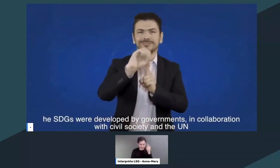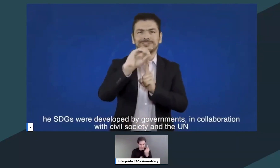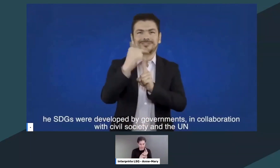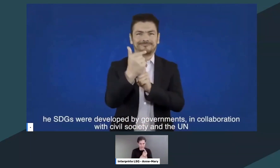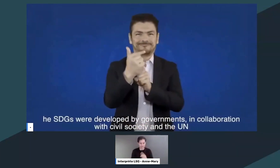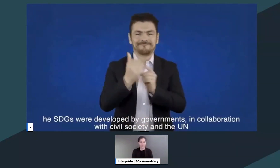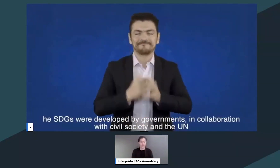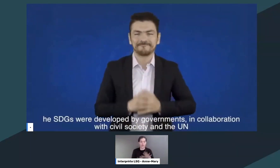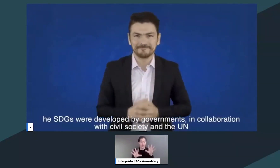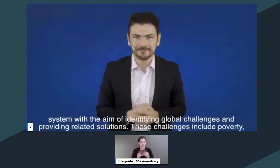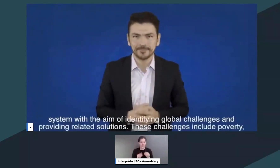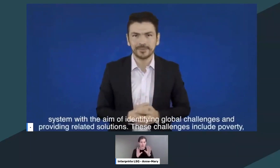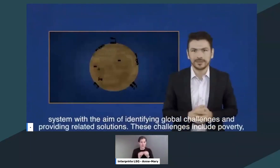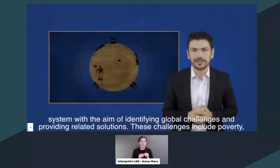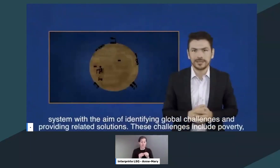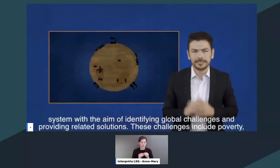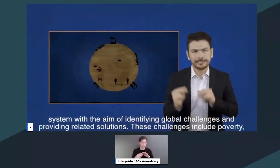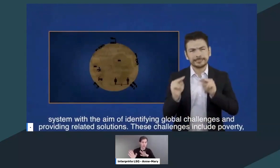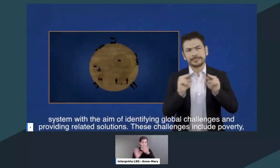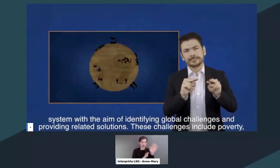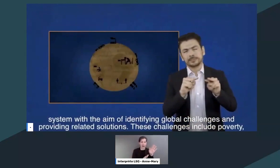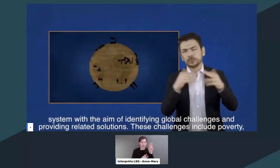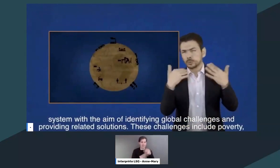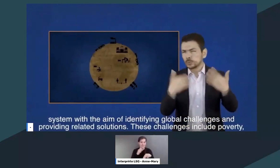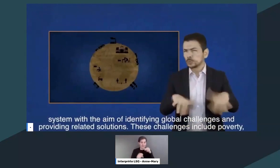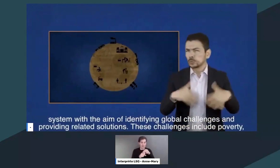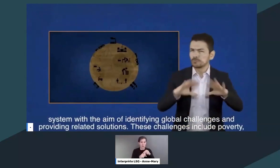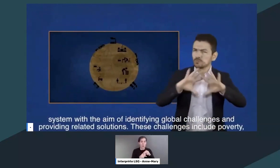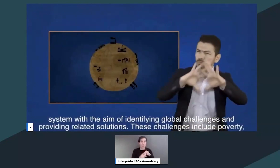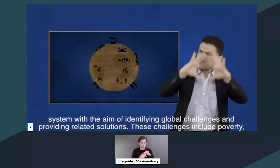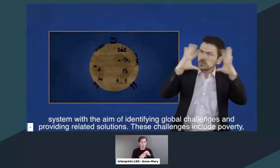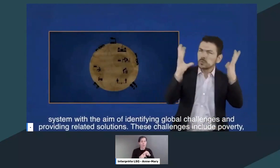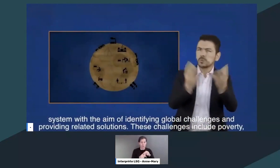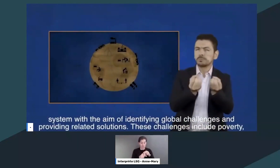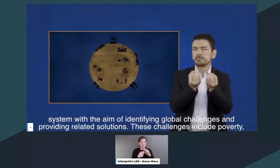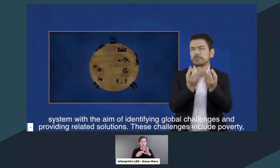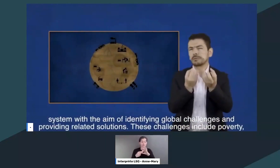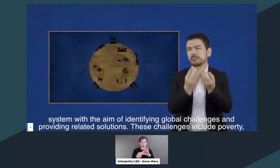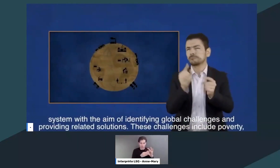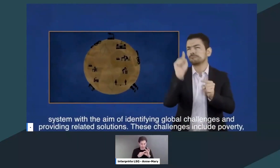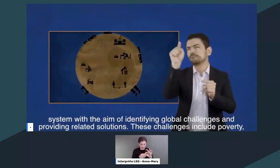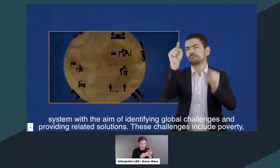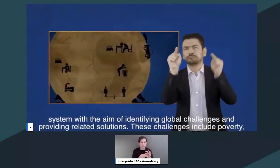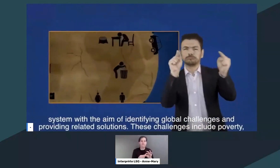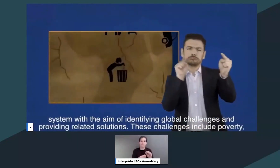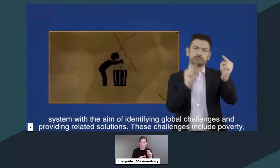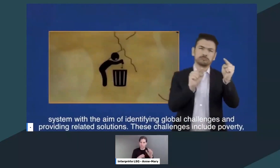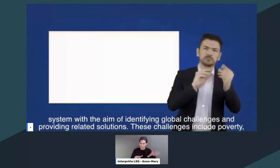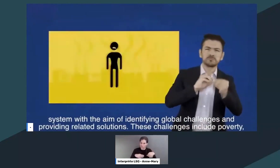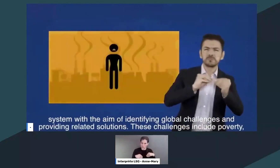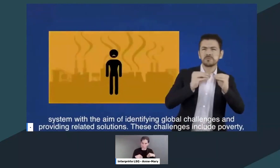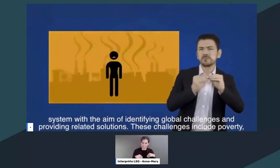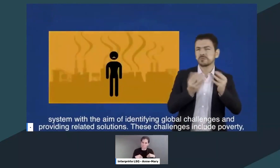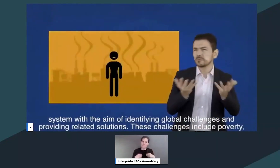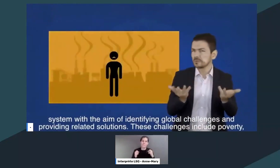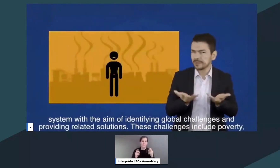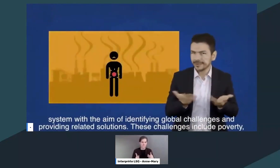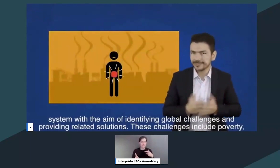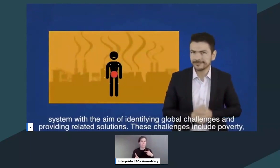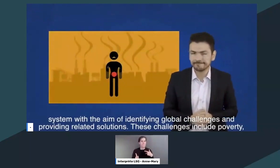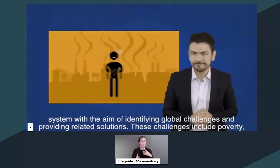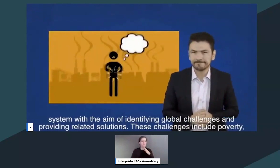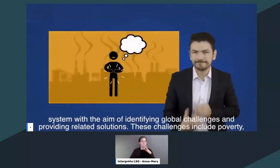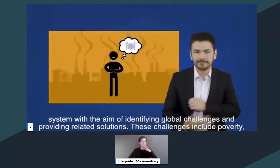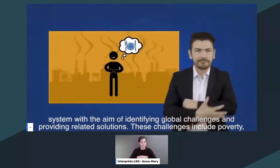société civile et le système des Nations unies avec pour objectif d'identifier les